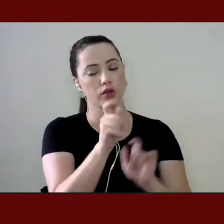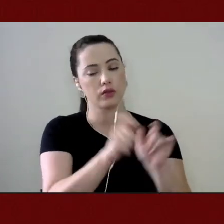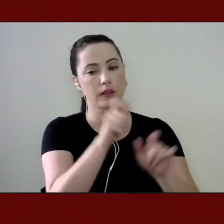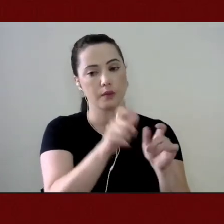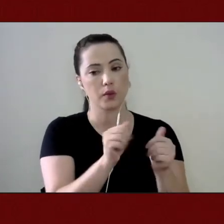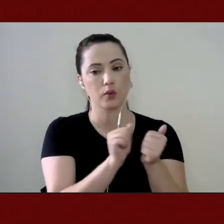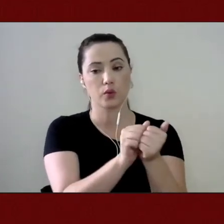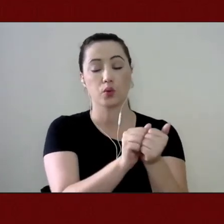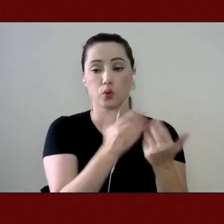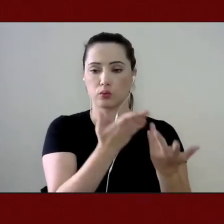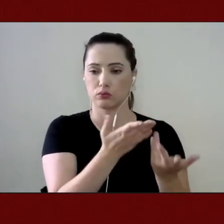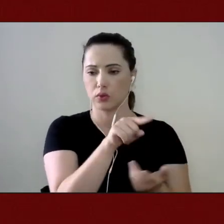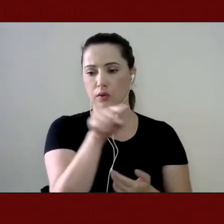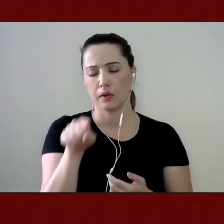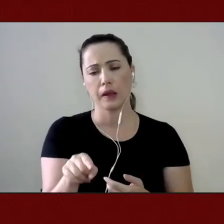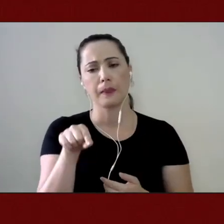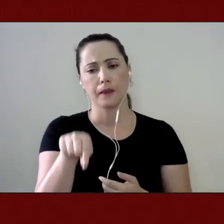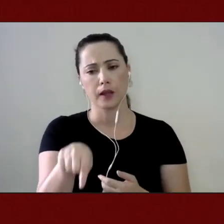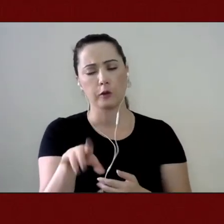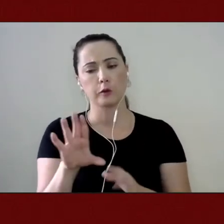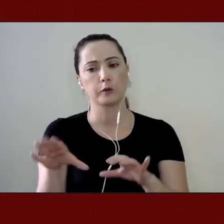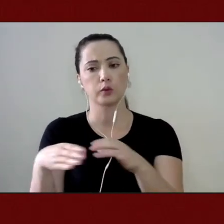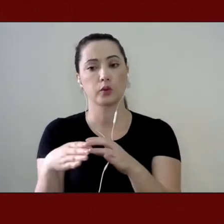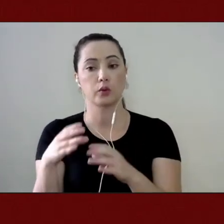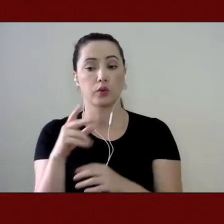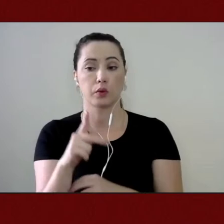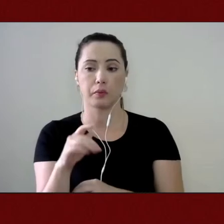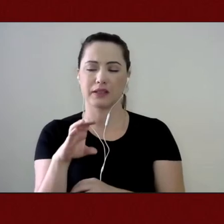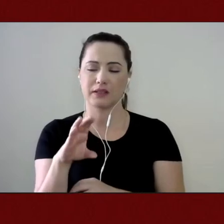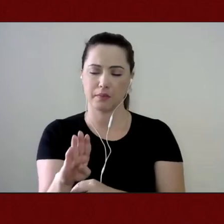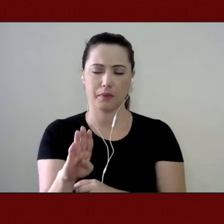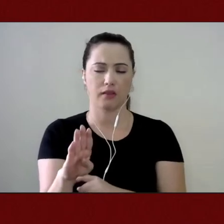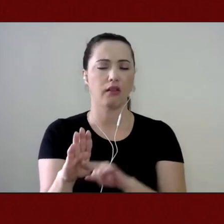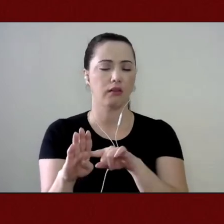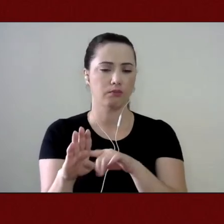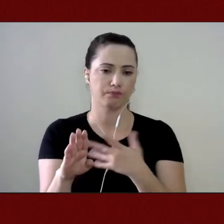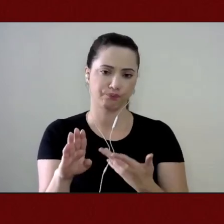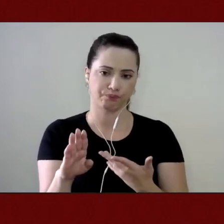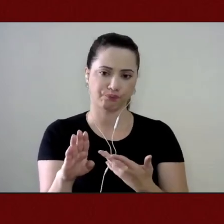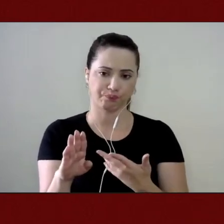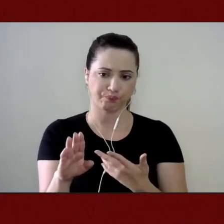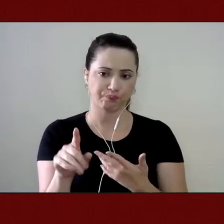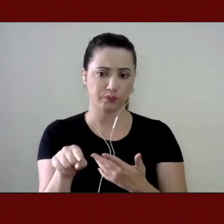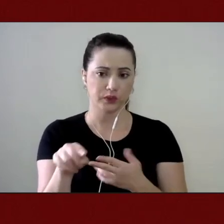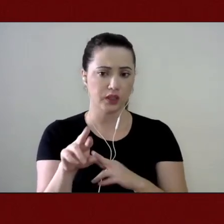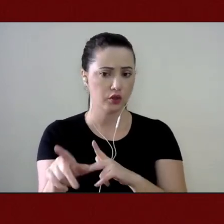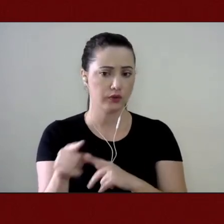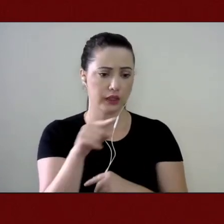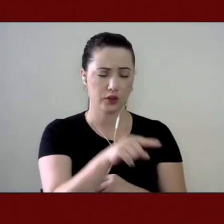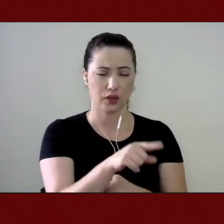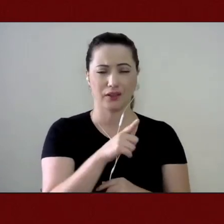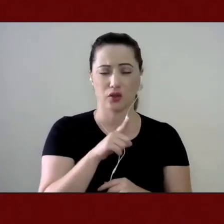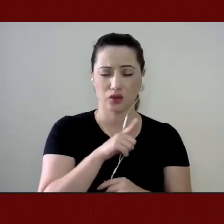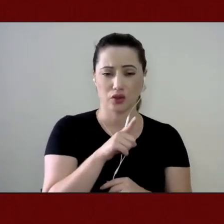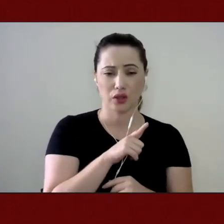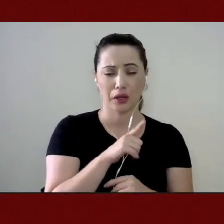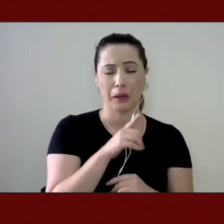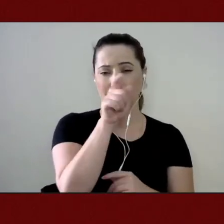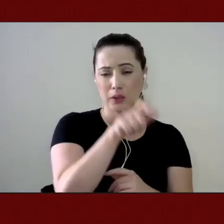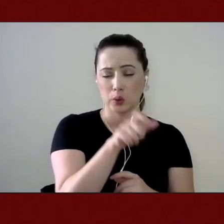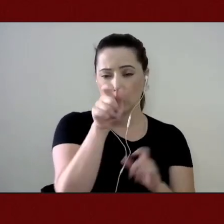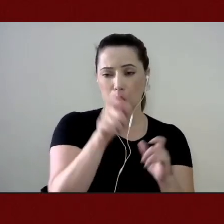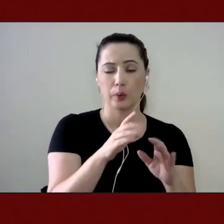protagonizados sobretudo por católicos e fascistas naquele momento. E, ao mesmo